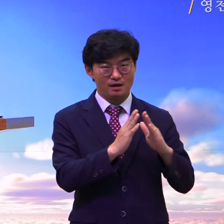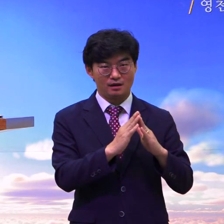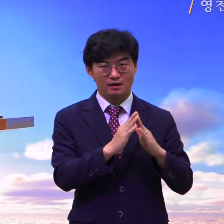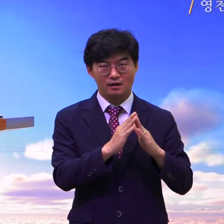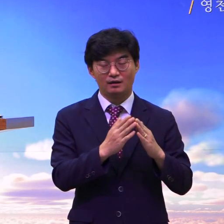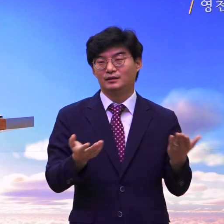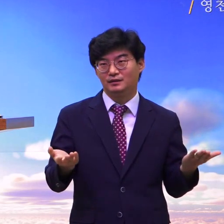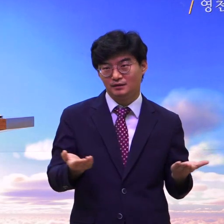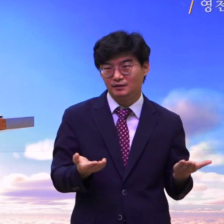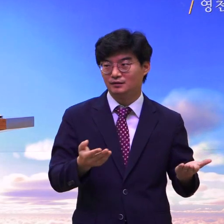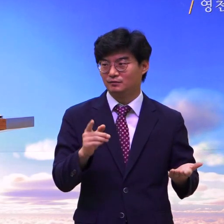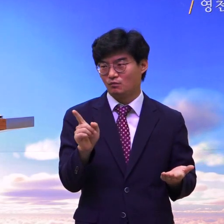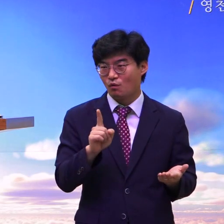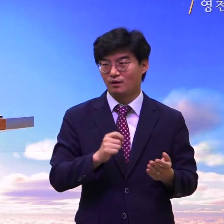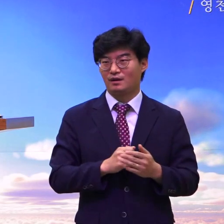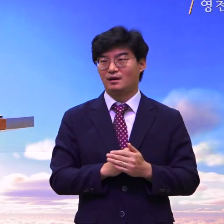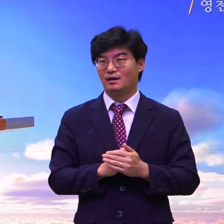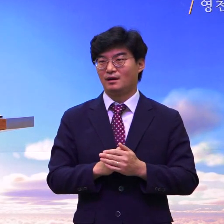어떤 얘기겠습니까?